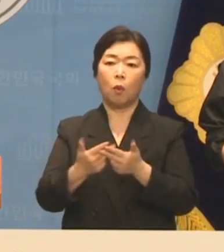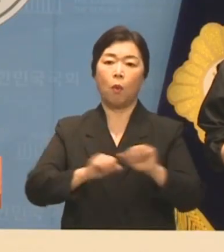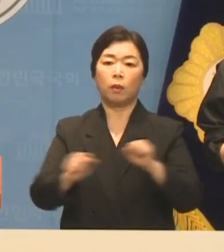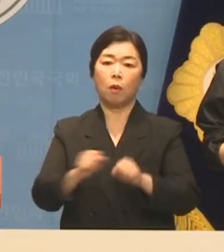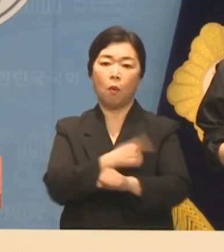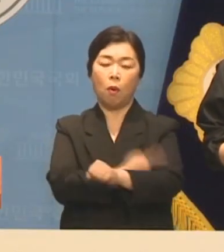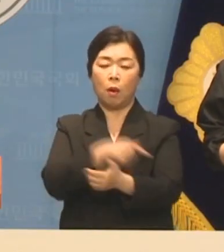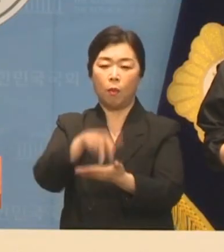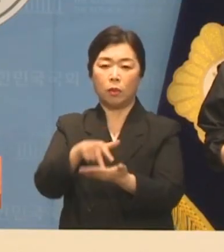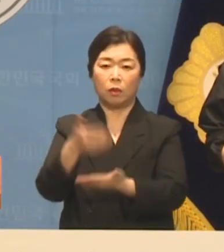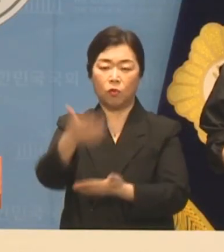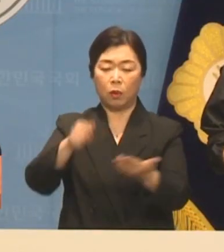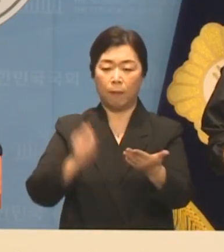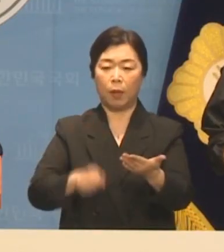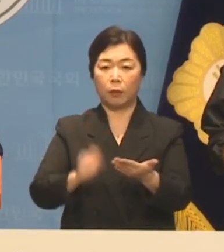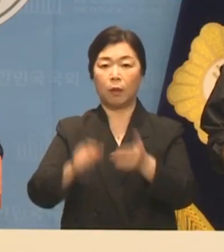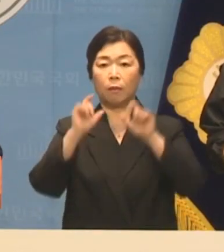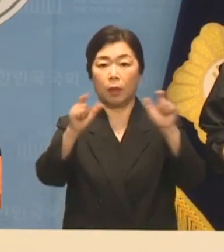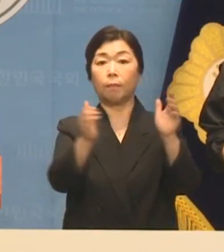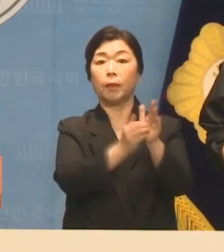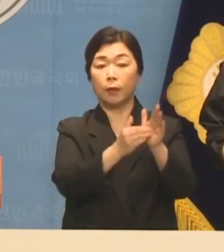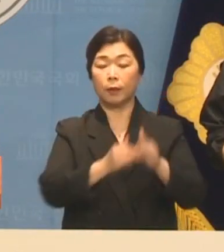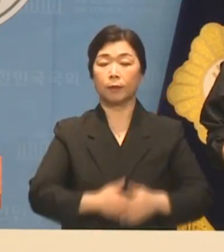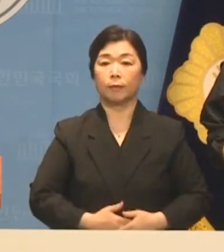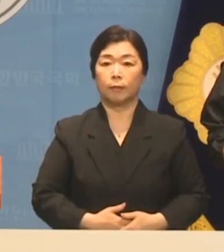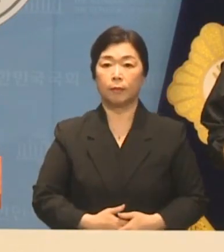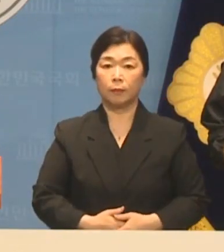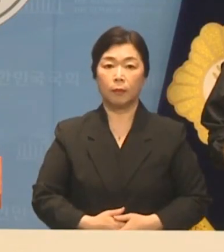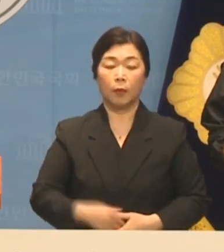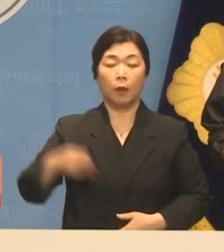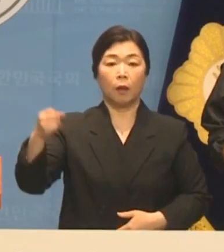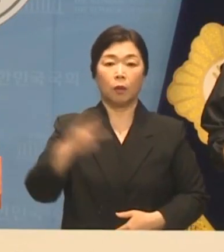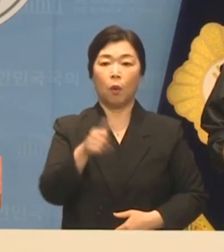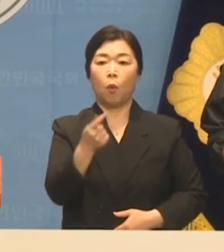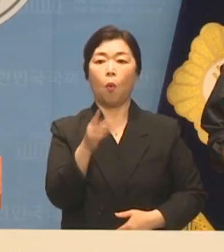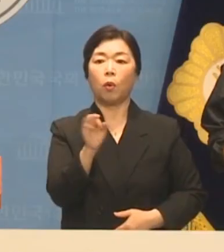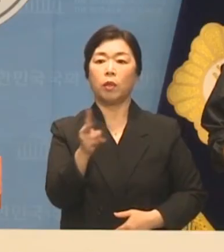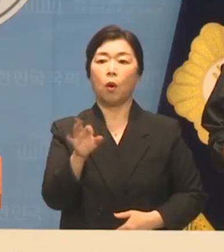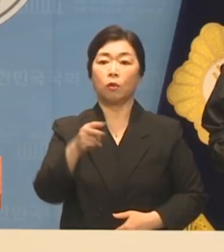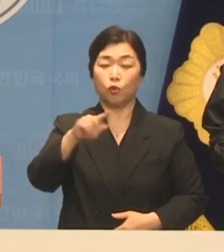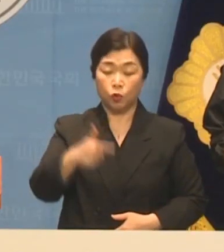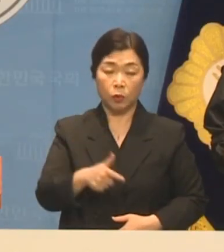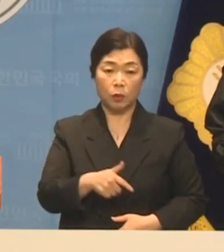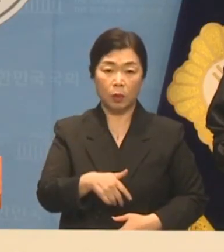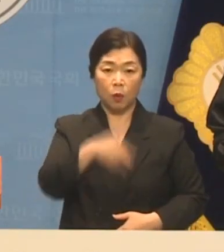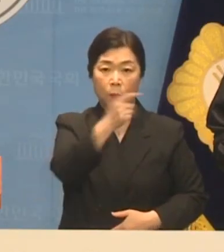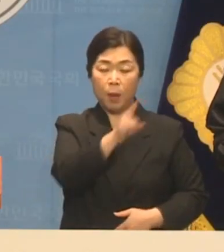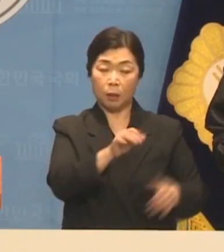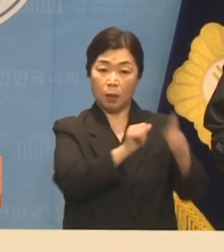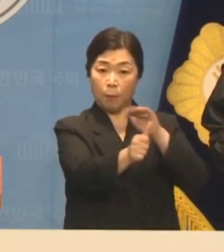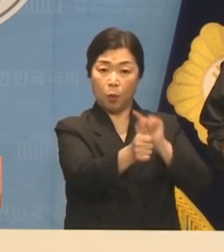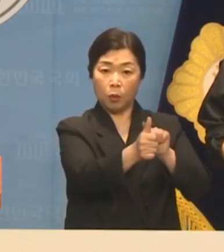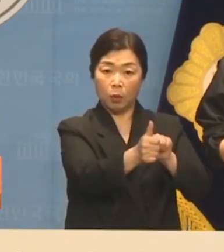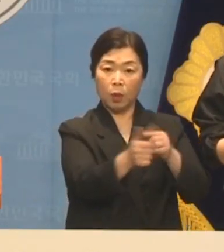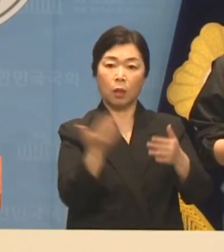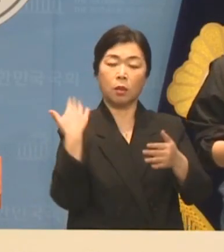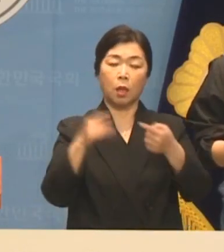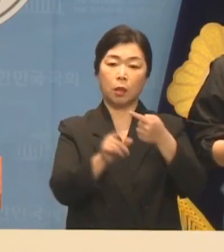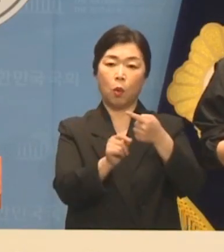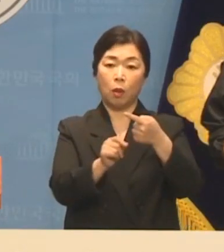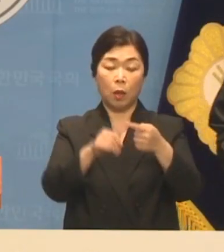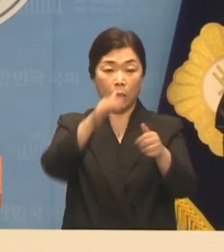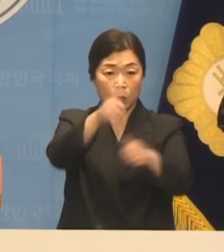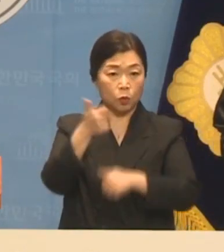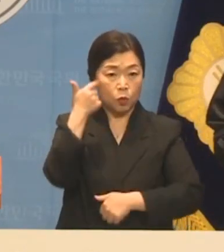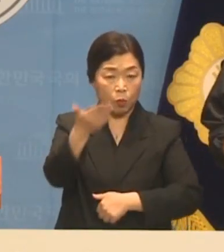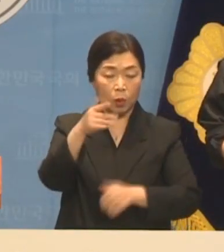보장해야 한다는 판결을 내리기도 했습니다. 또한 홍용준 쿠팡 CLS 대표는 지난 1월 청문회에서